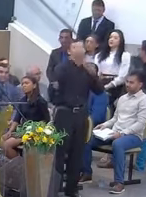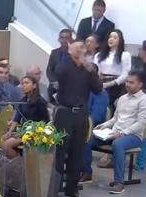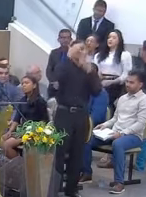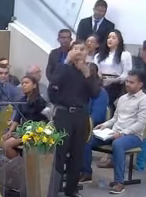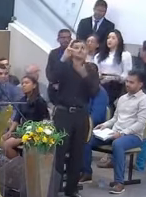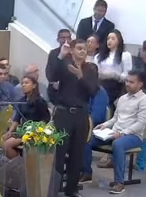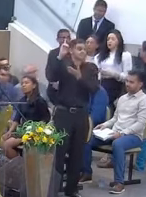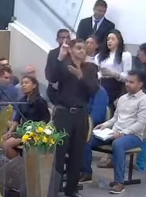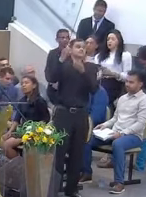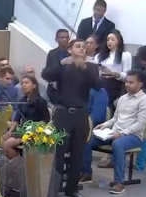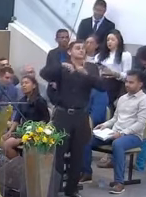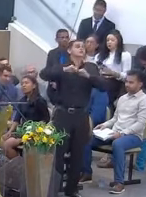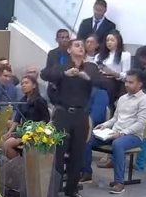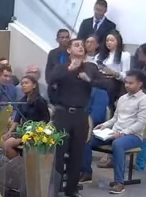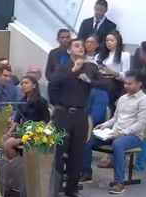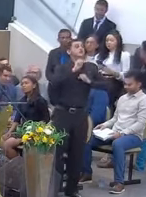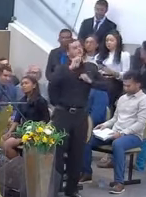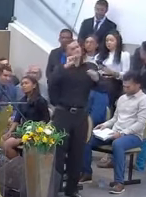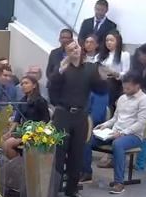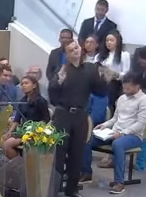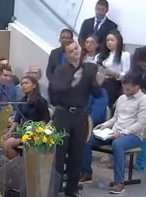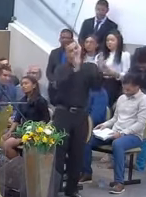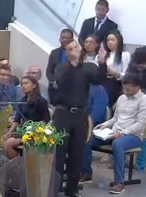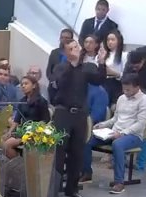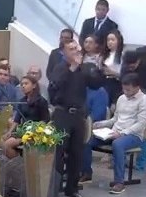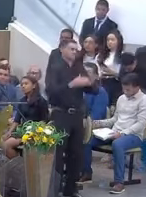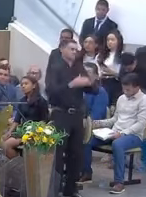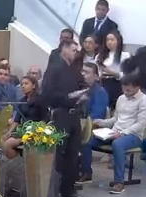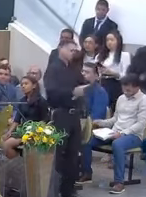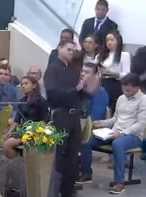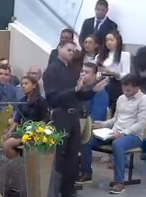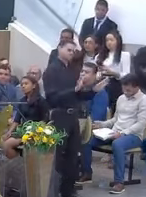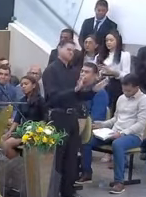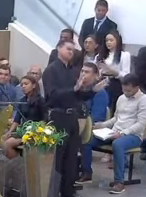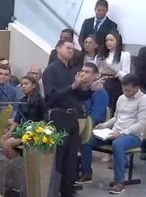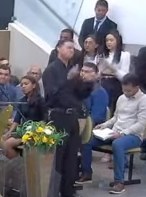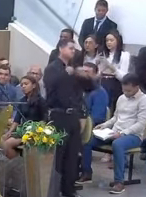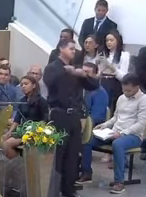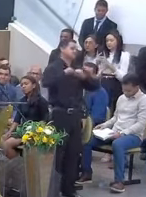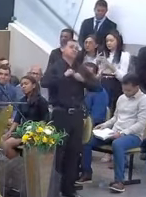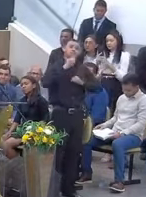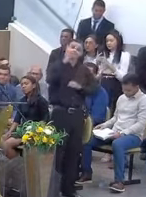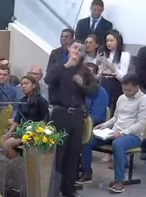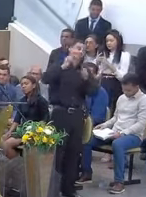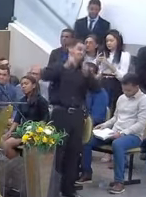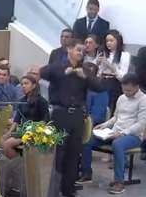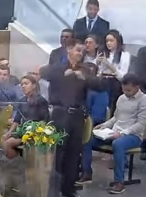Mas graças a Deus que nos dá a... Então pronto, quem tem vitória é a igreja. Mas o texto que vocês...